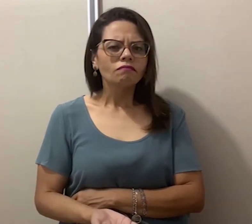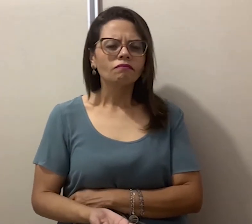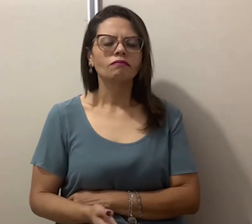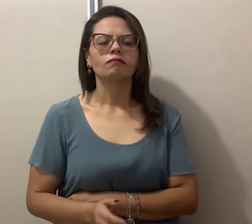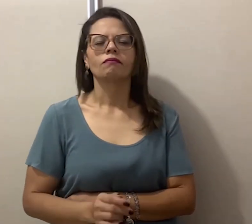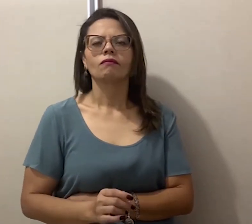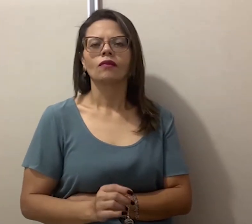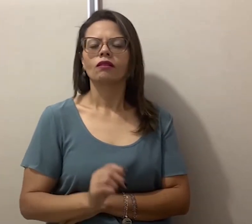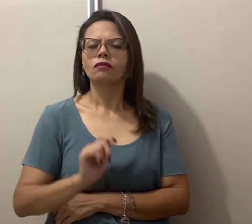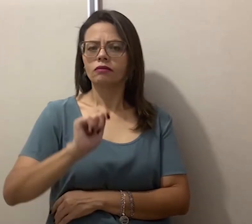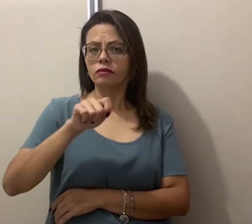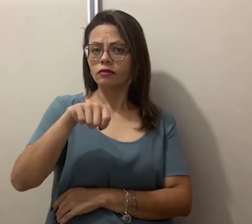Intensidade.